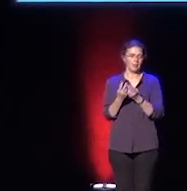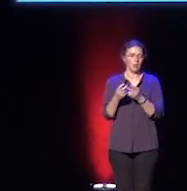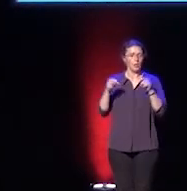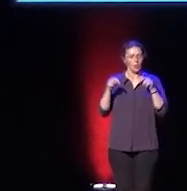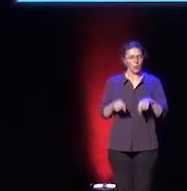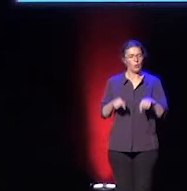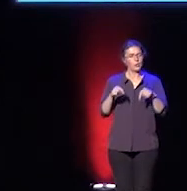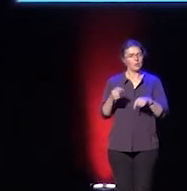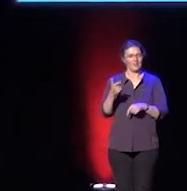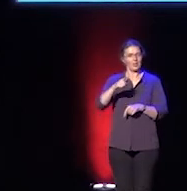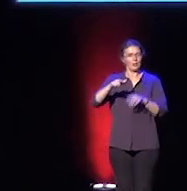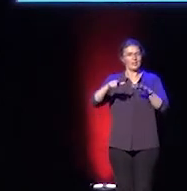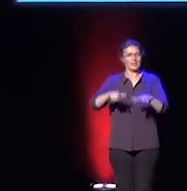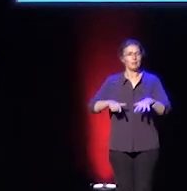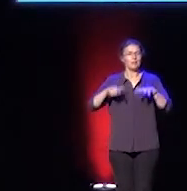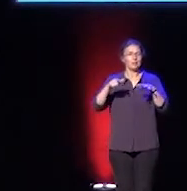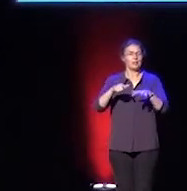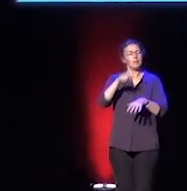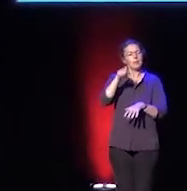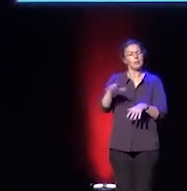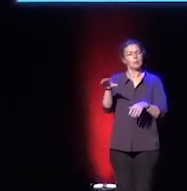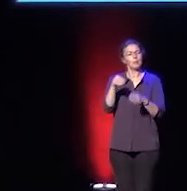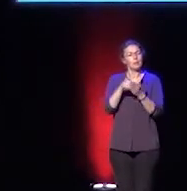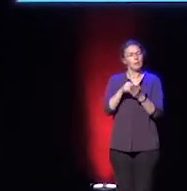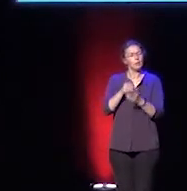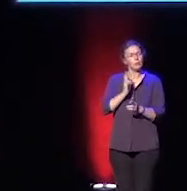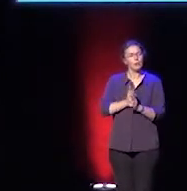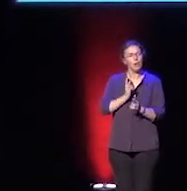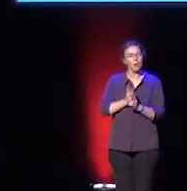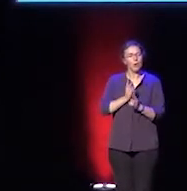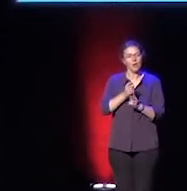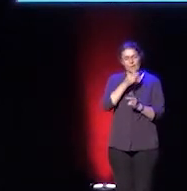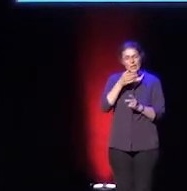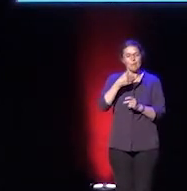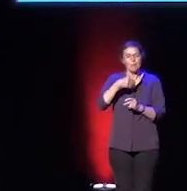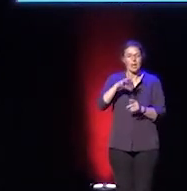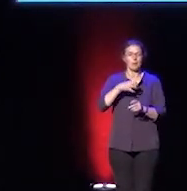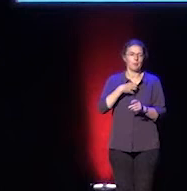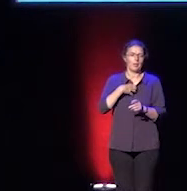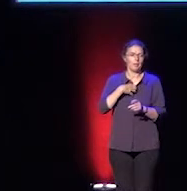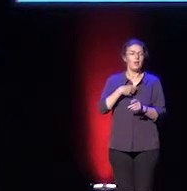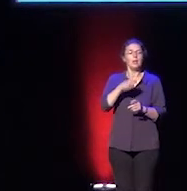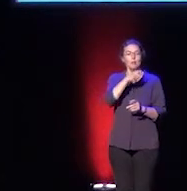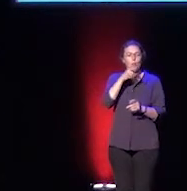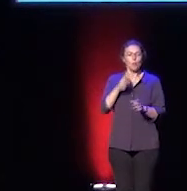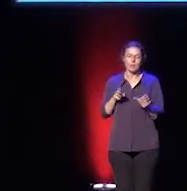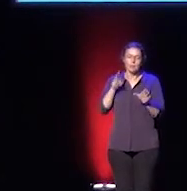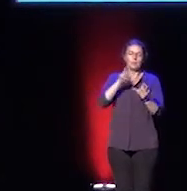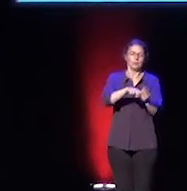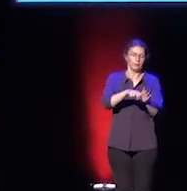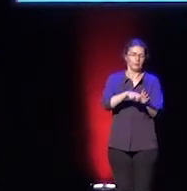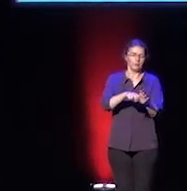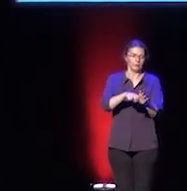heute, 2017, Menschen mit Behinderungen immer noch viel mehr Probleme, einen beruflichen Einstieg zu